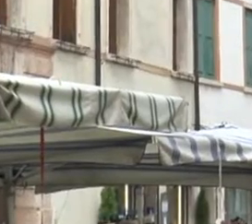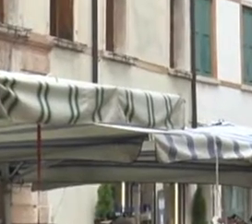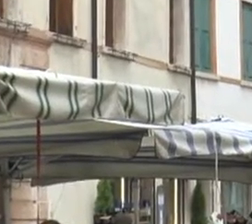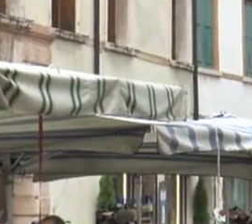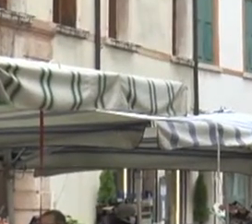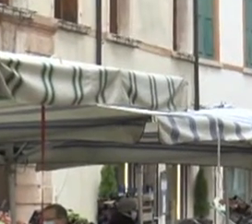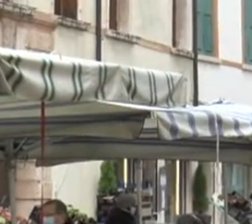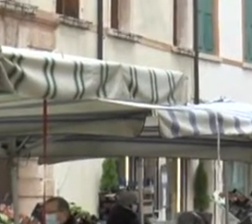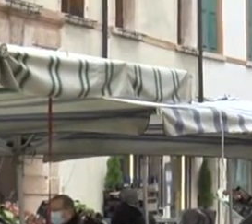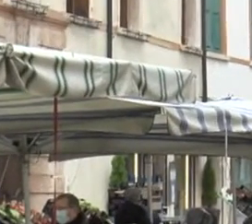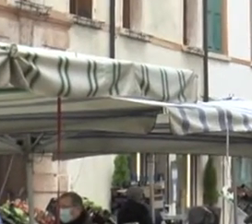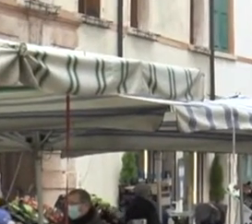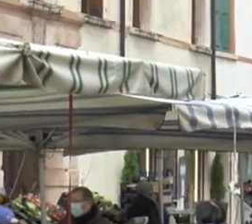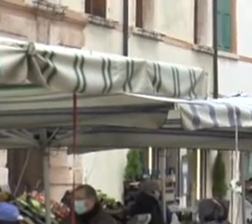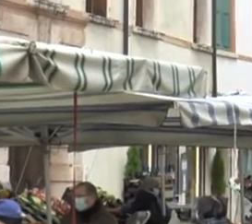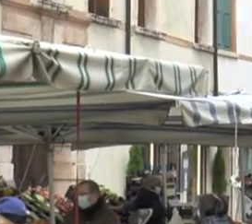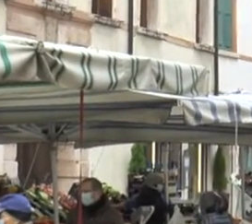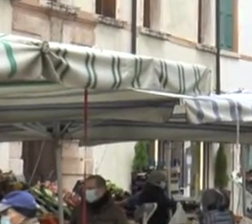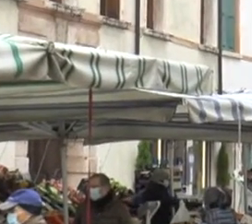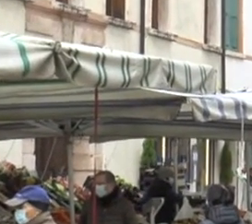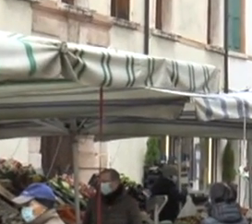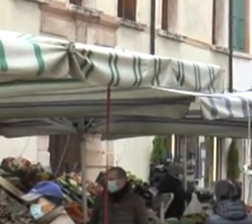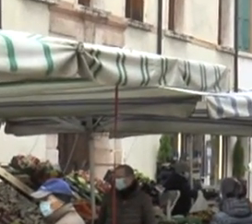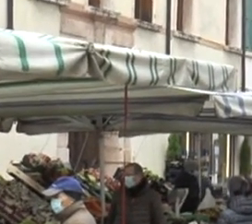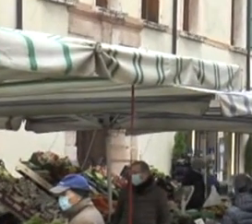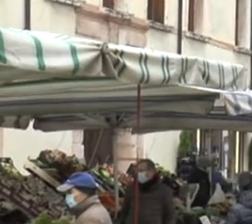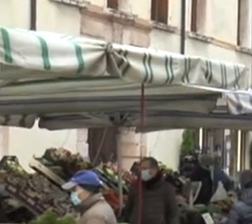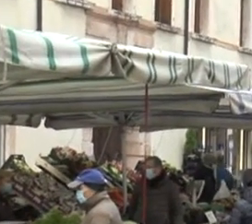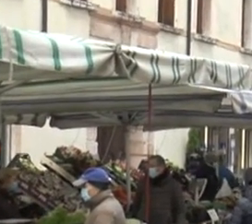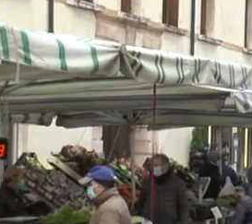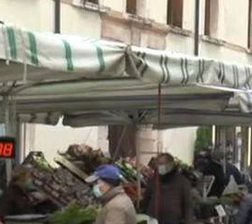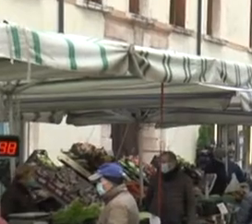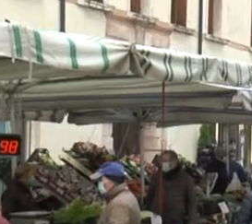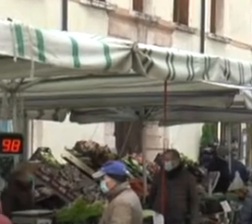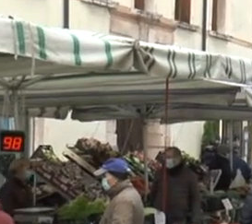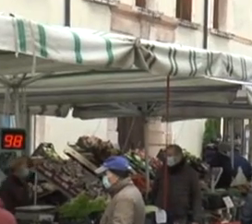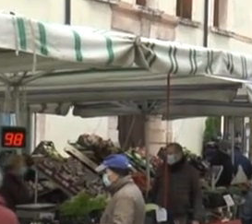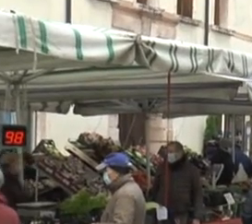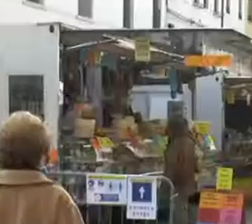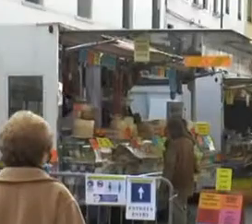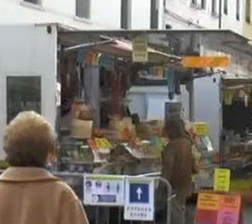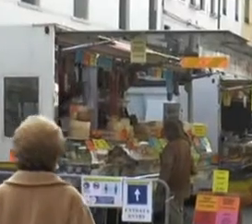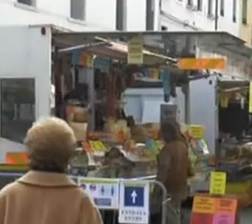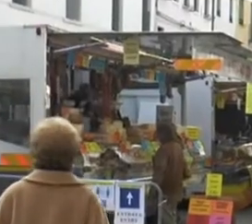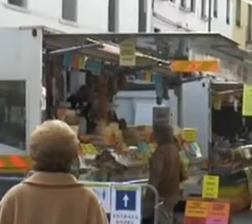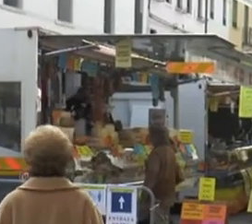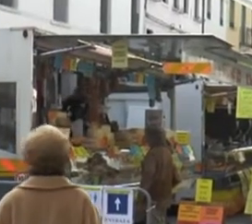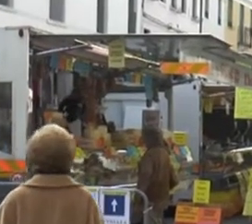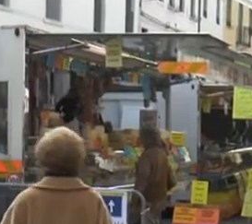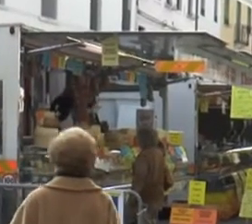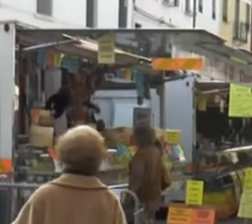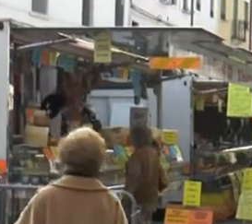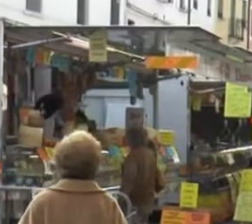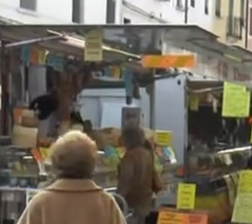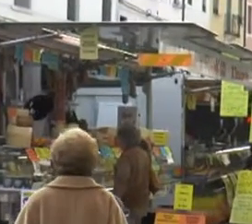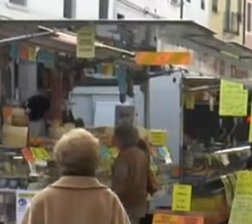la curva dell'epidemia in veneto potrebbe essere arrivata all'apice ma questa è solo la luce in fondo al tunnel e c'è ancora molta strada da fare